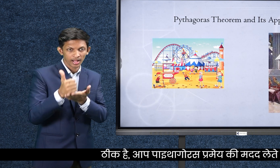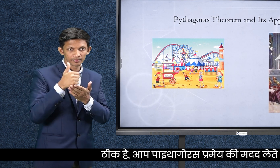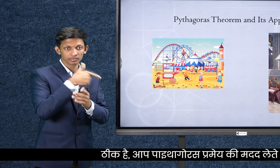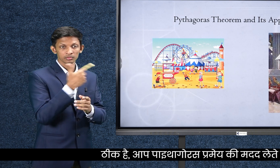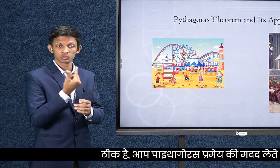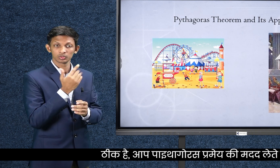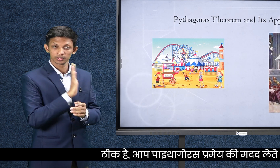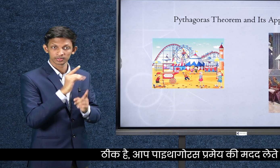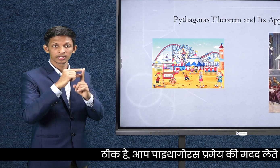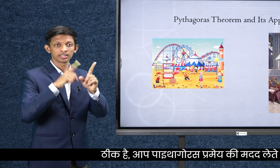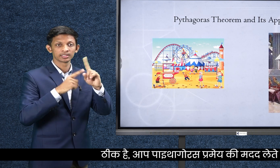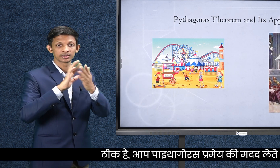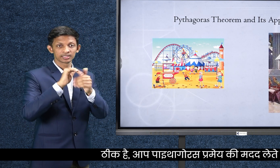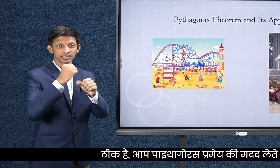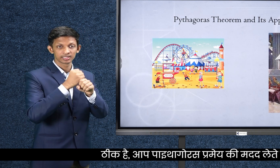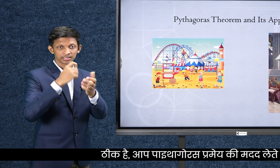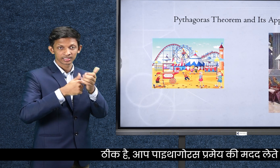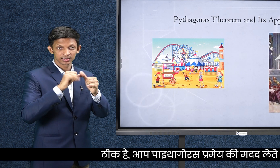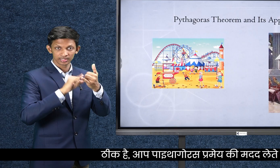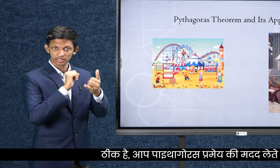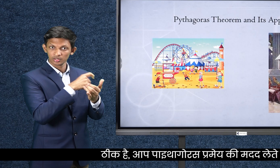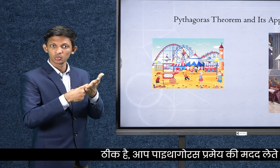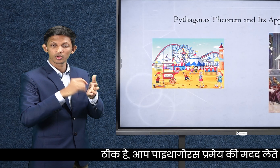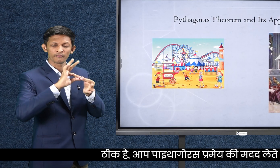आप पाइथागोरस प्रमेय की मदद लेते हैं।